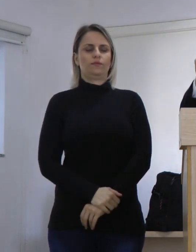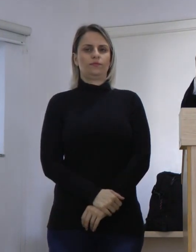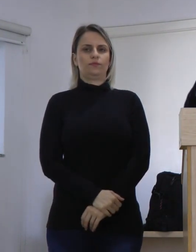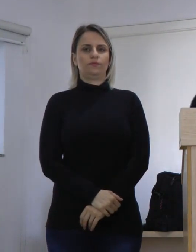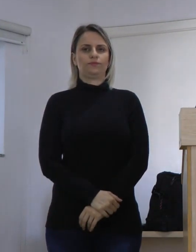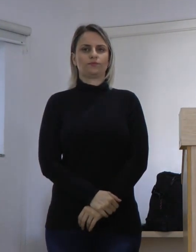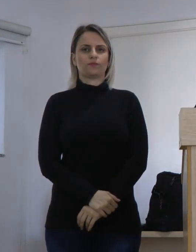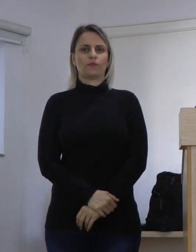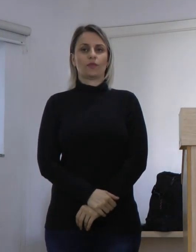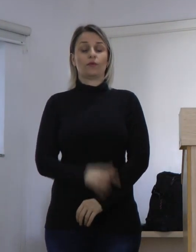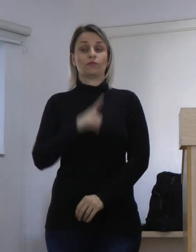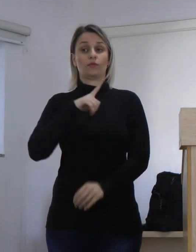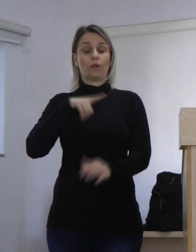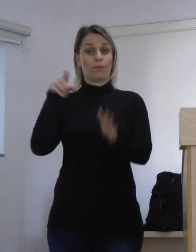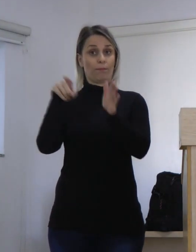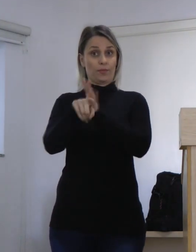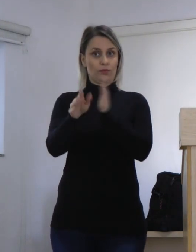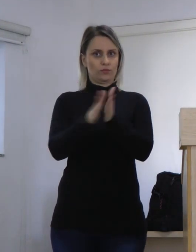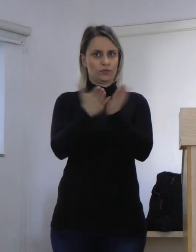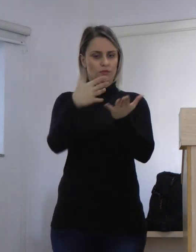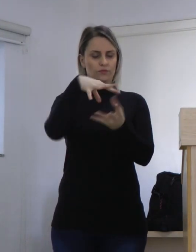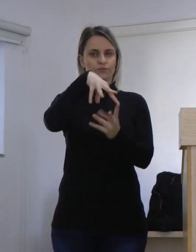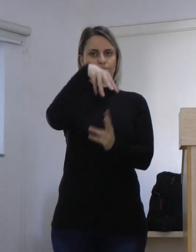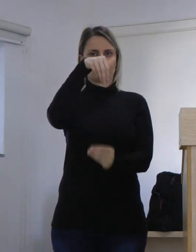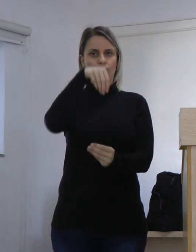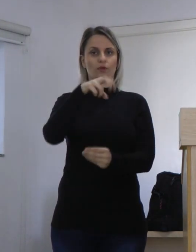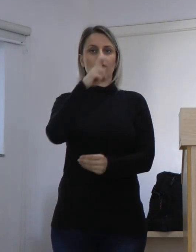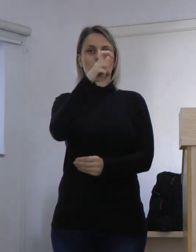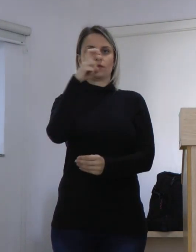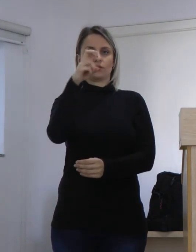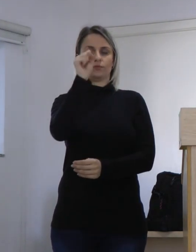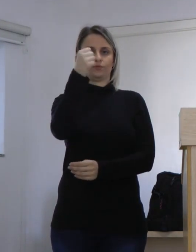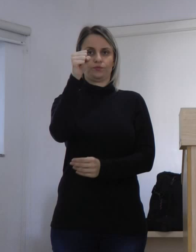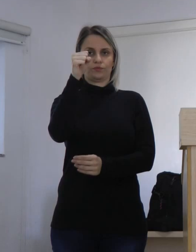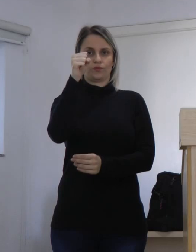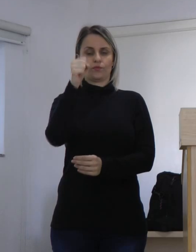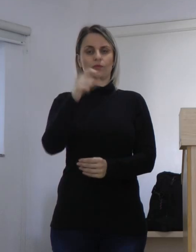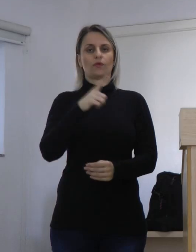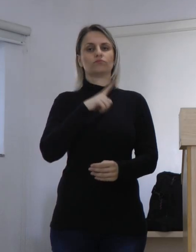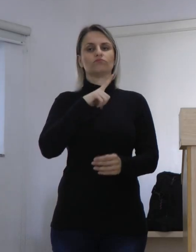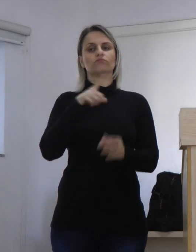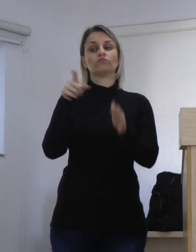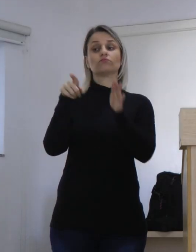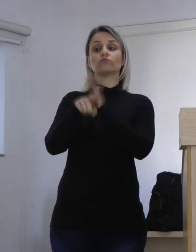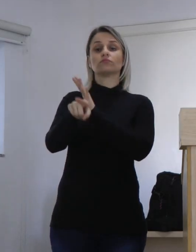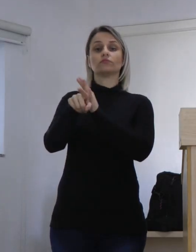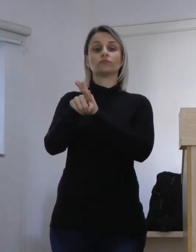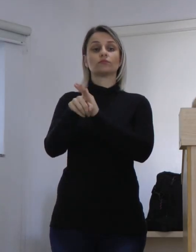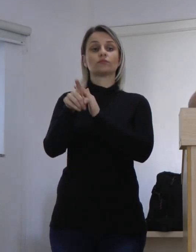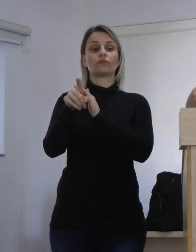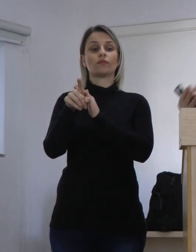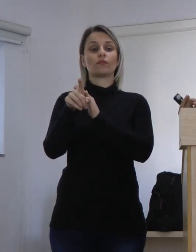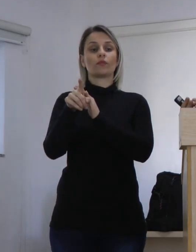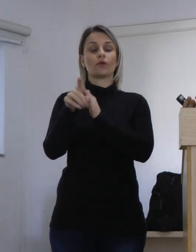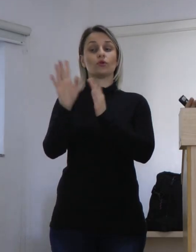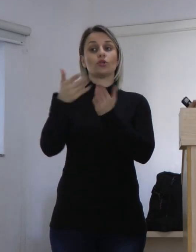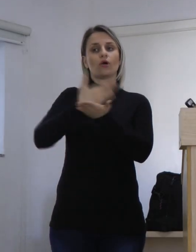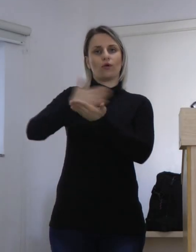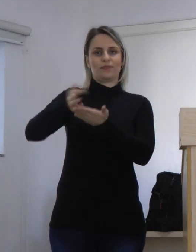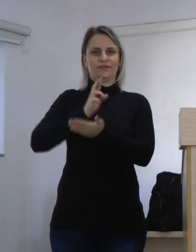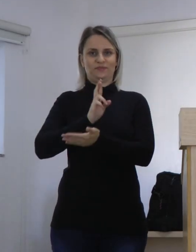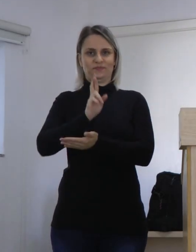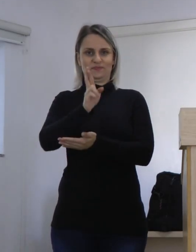Na questão 558 do Livro dos Espíritos, Kardec na pergunta já começa a responder e os espíritos